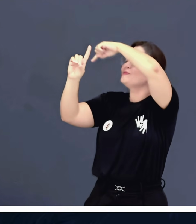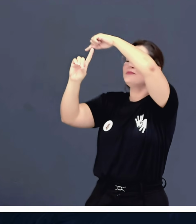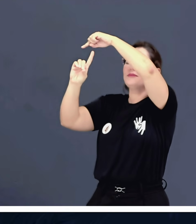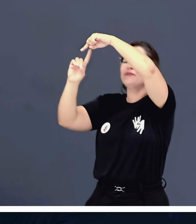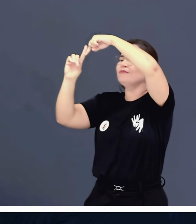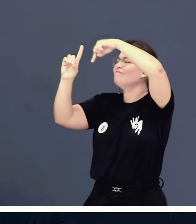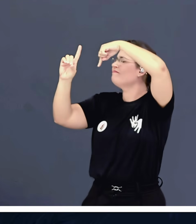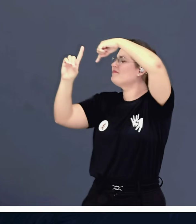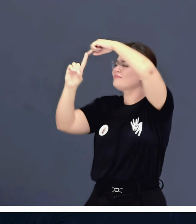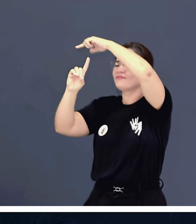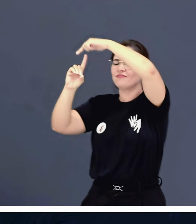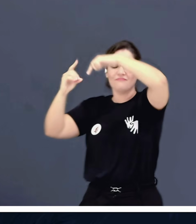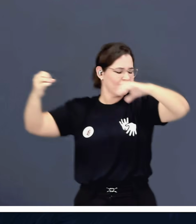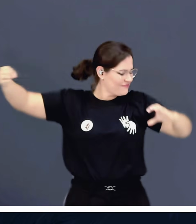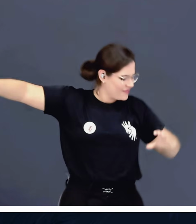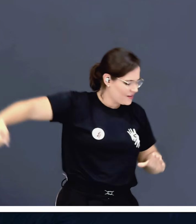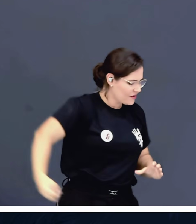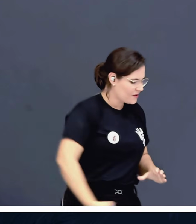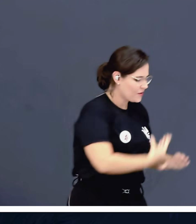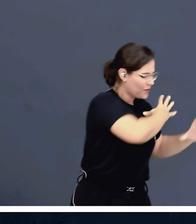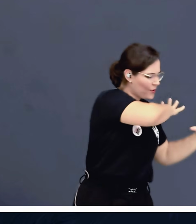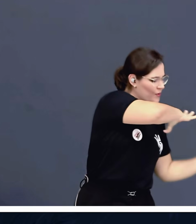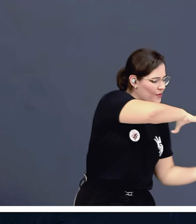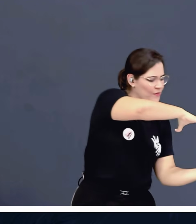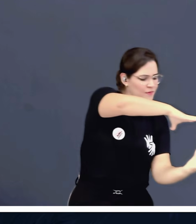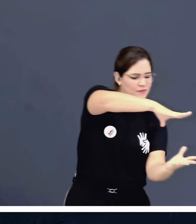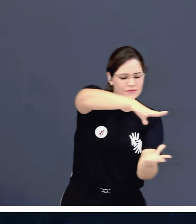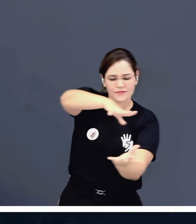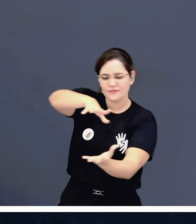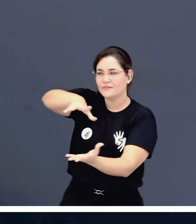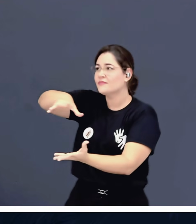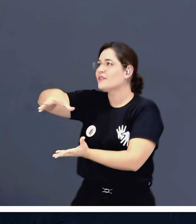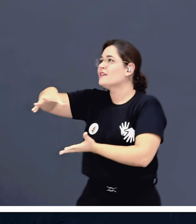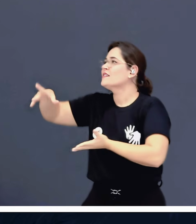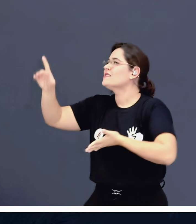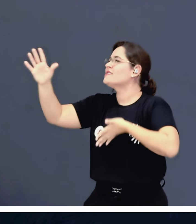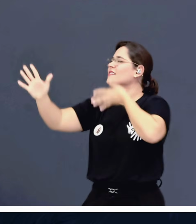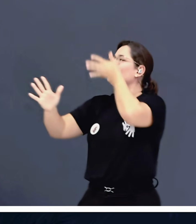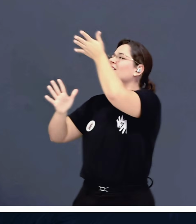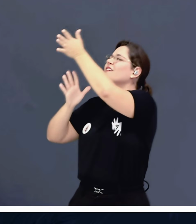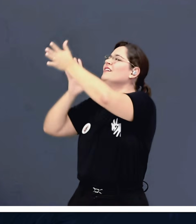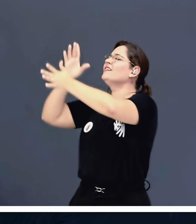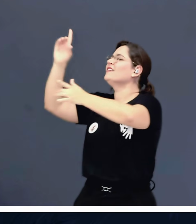Santo, toda a criação.